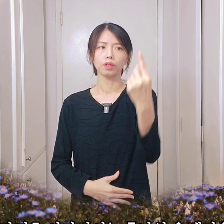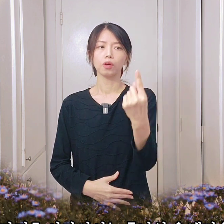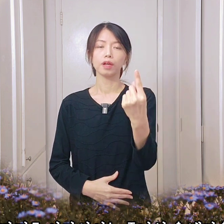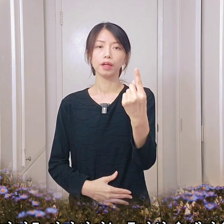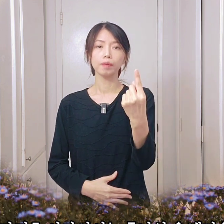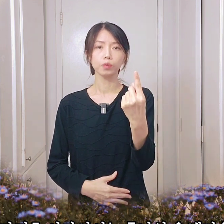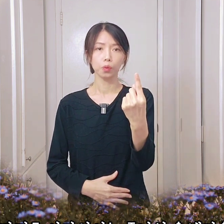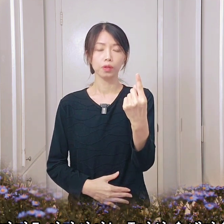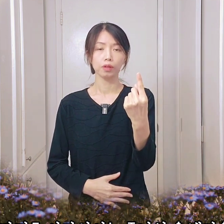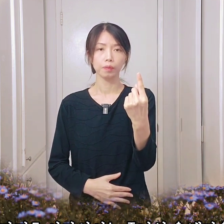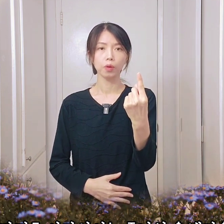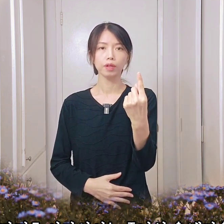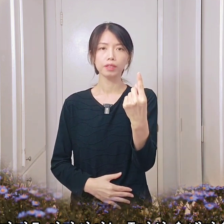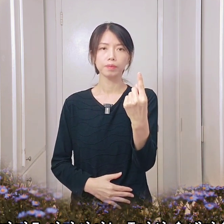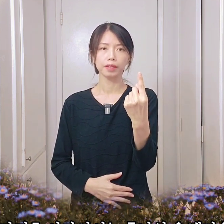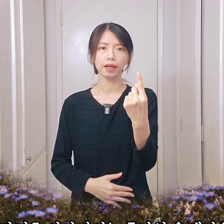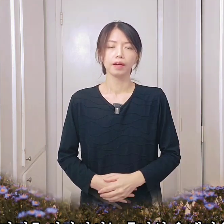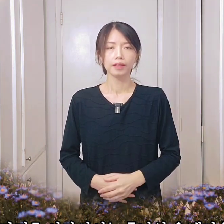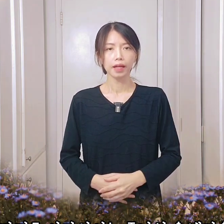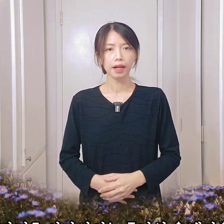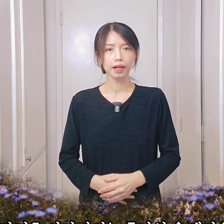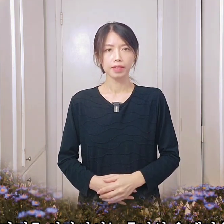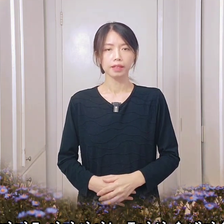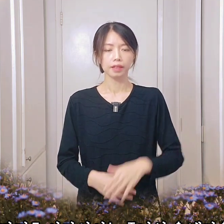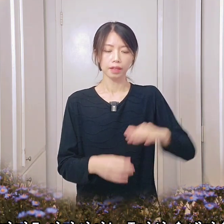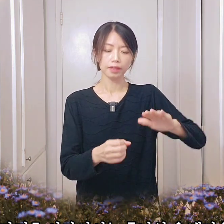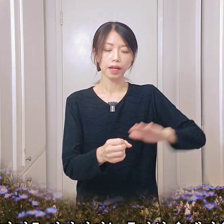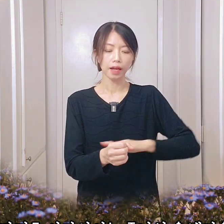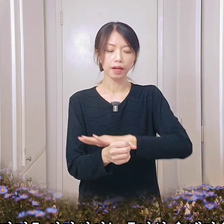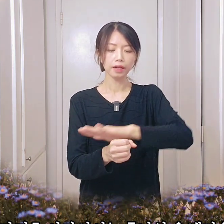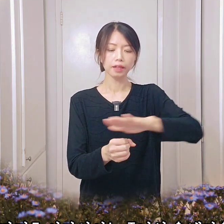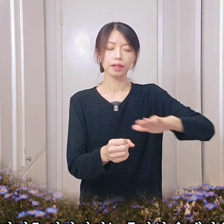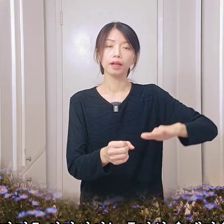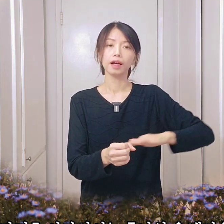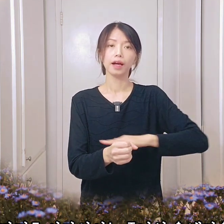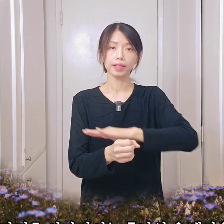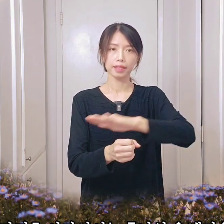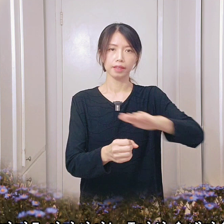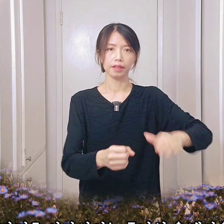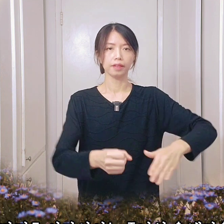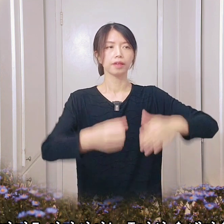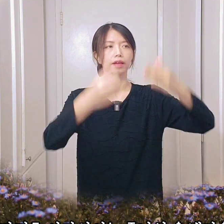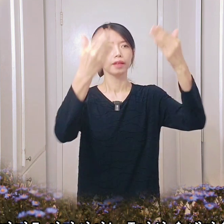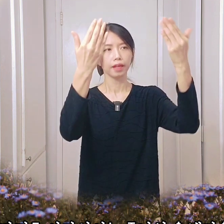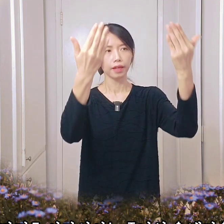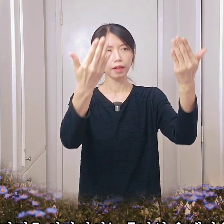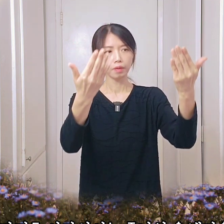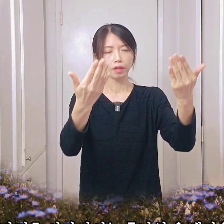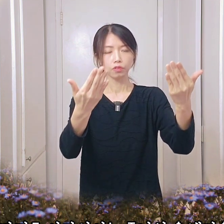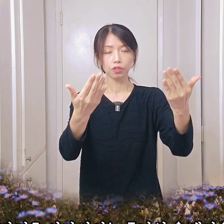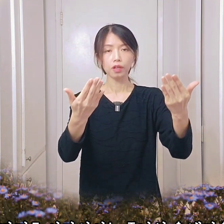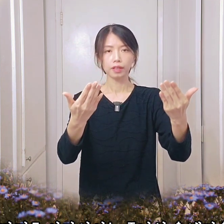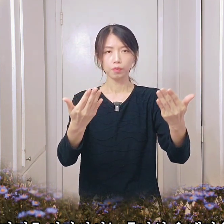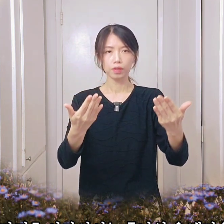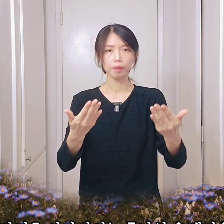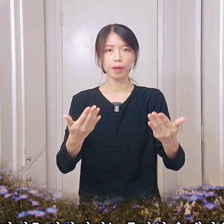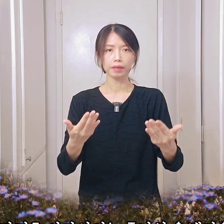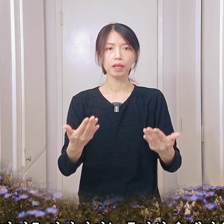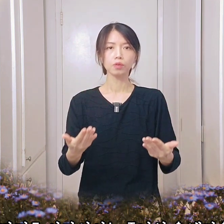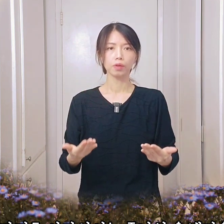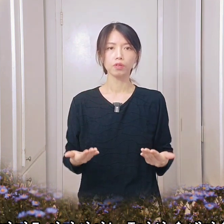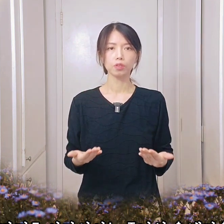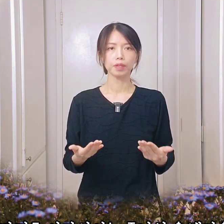연약함까지도, 연약함도 이렇게 표현을 했습니다. 사랑하시는, 사랑하시는 나에게 주셨기